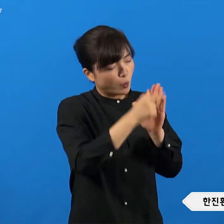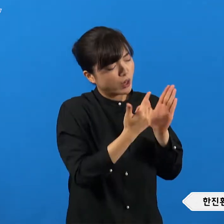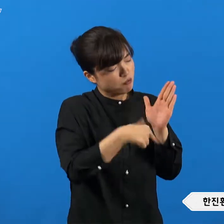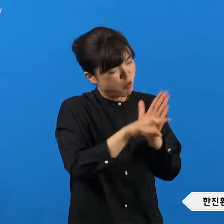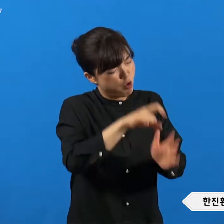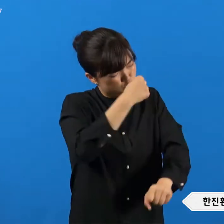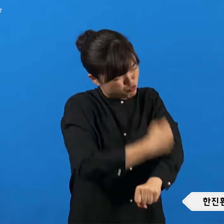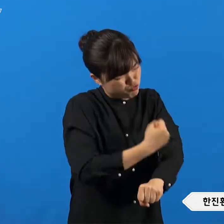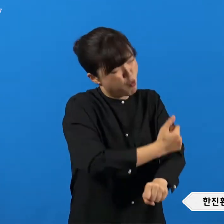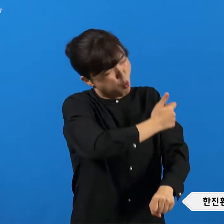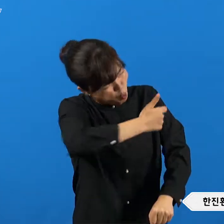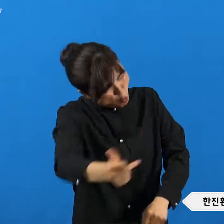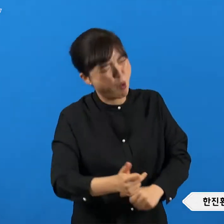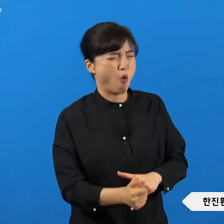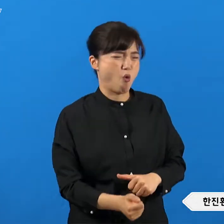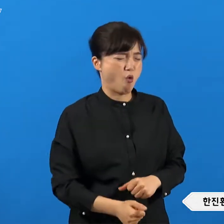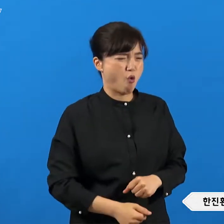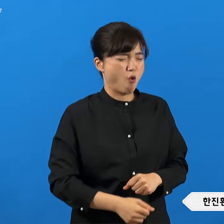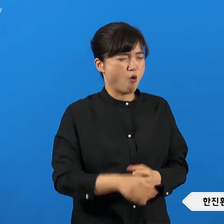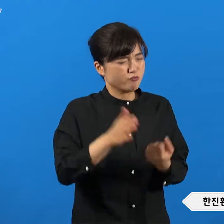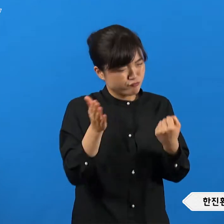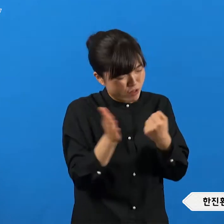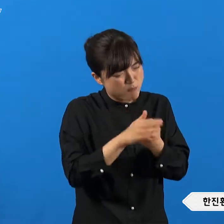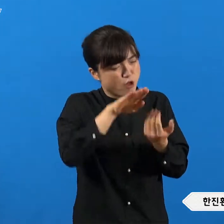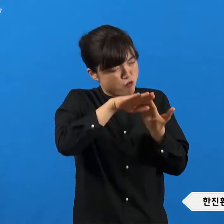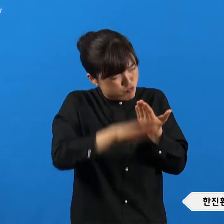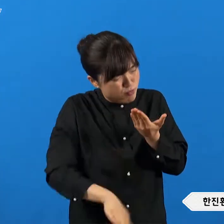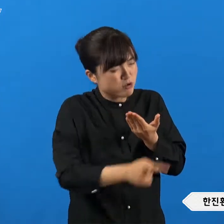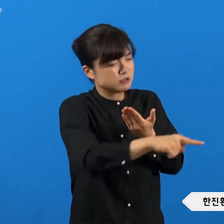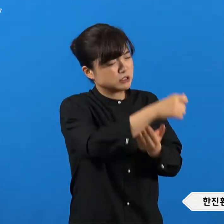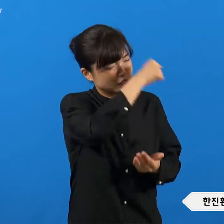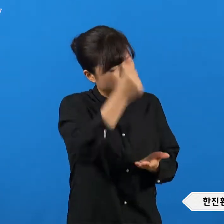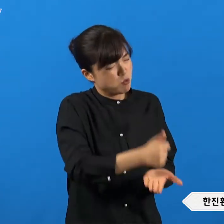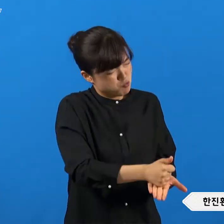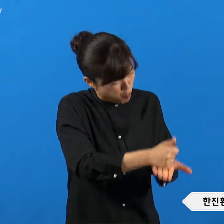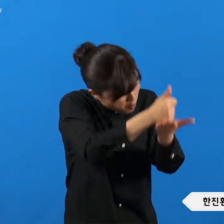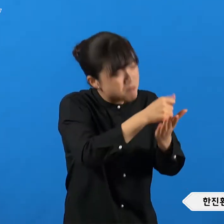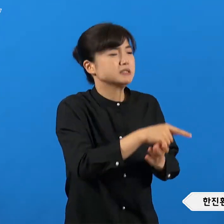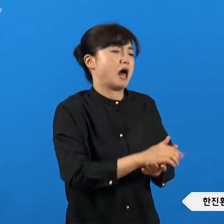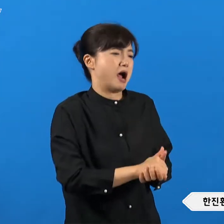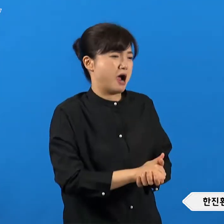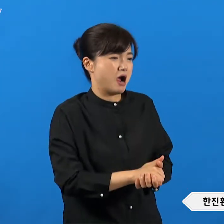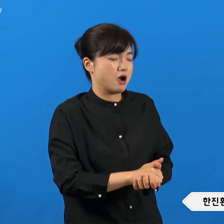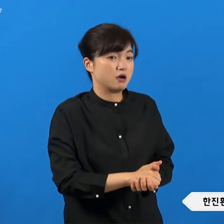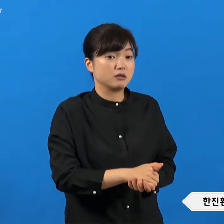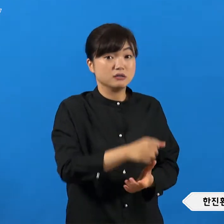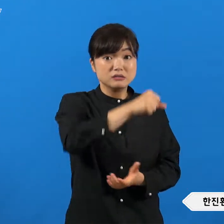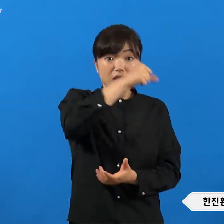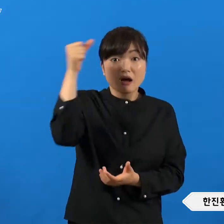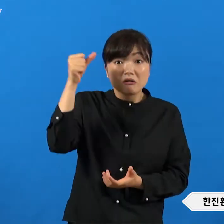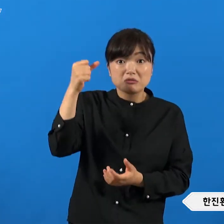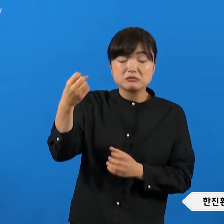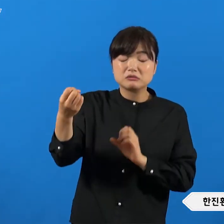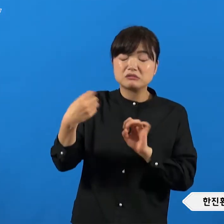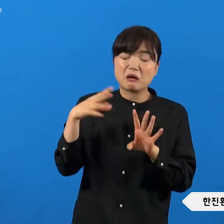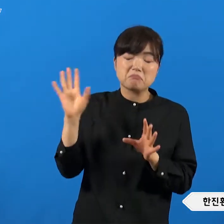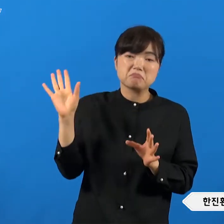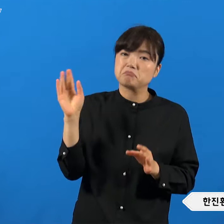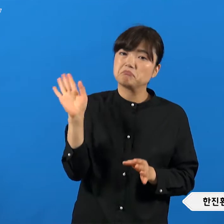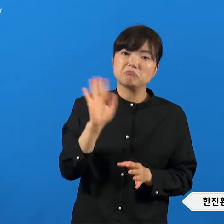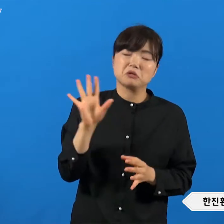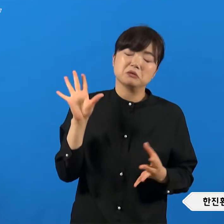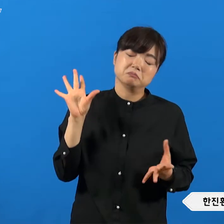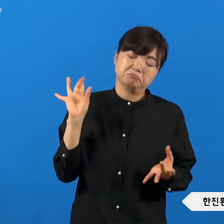하셨지 않습니까? 우리 후배들이 다 장로님 존경합니다. 그래도 장로님은